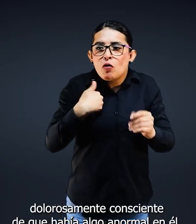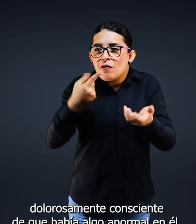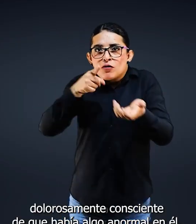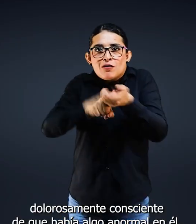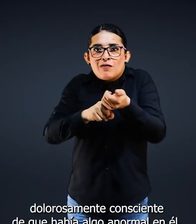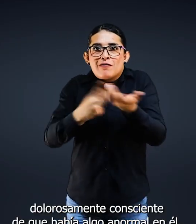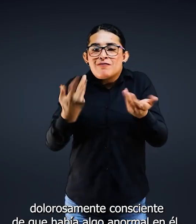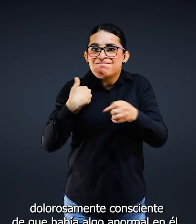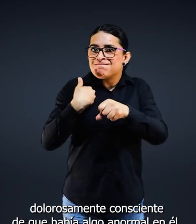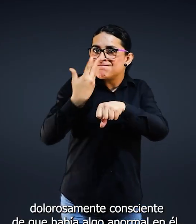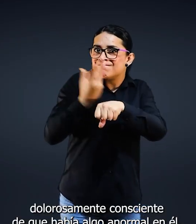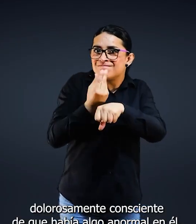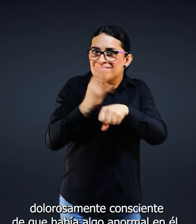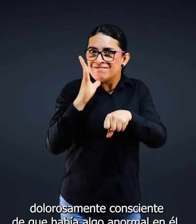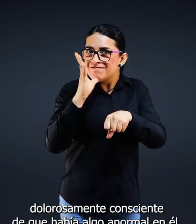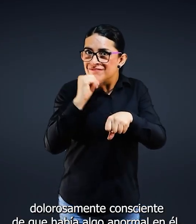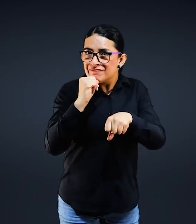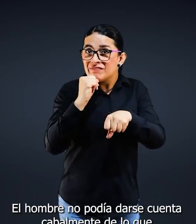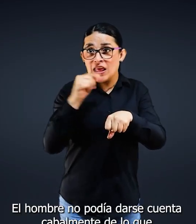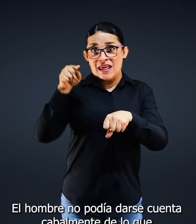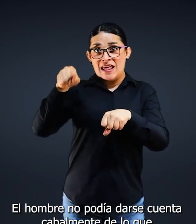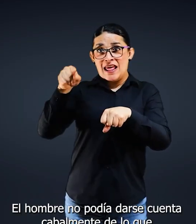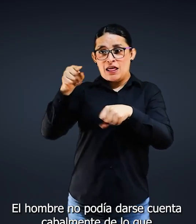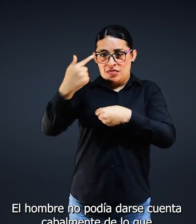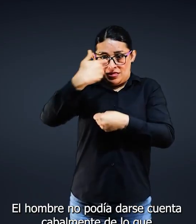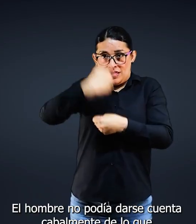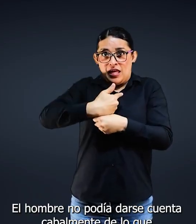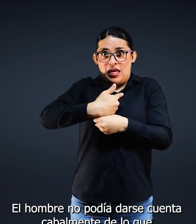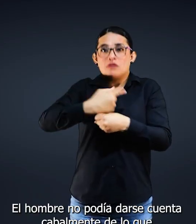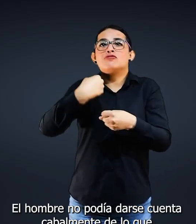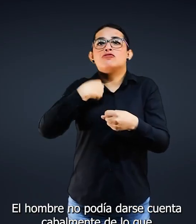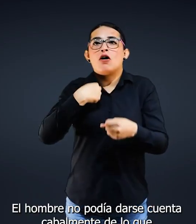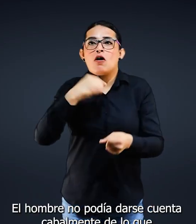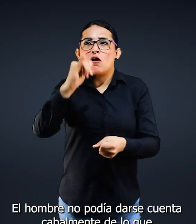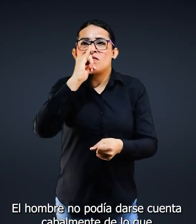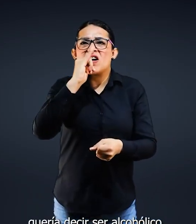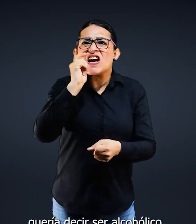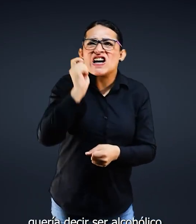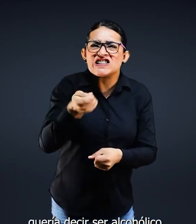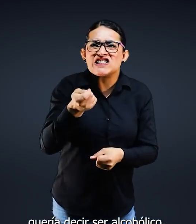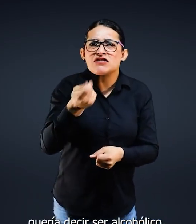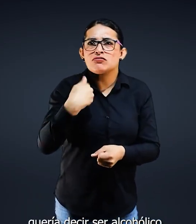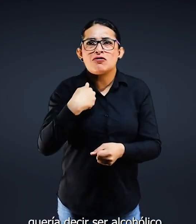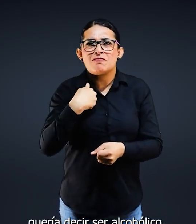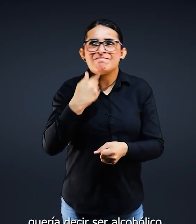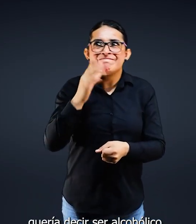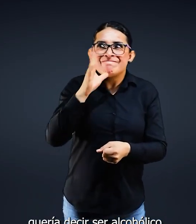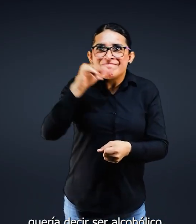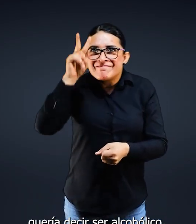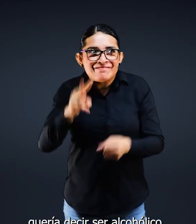Dolorosamente consciente de que había algo anormal en él, el hombre no podía darse cuenta cabalmente de lo que quería decir ser alcohólico.